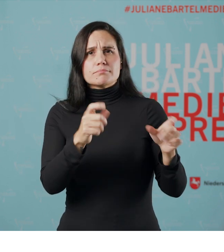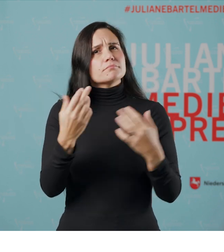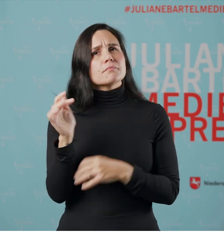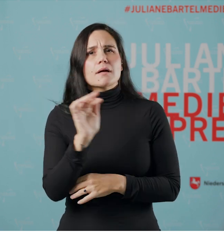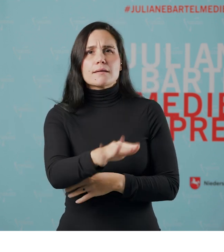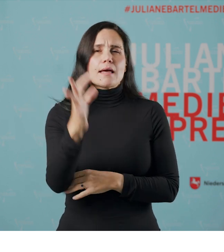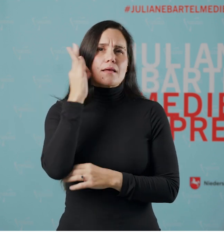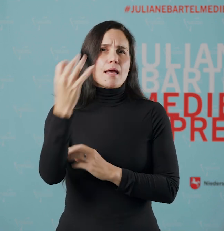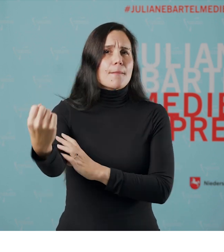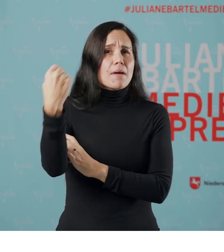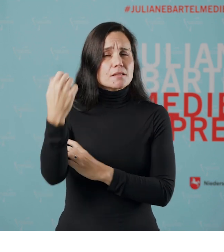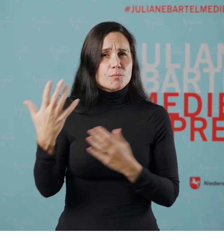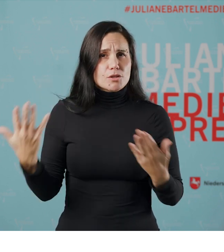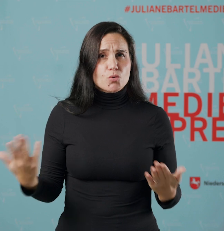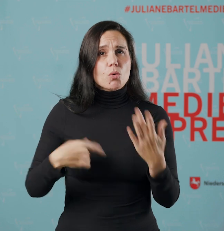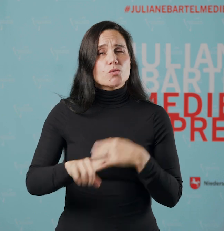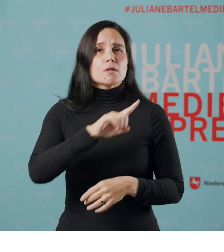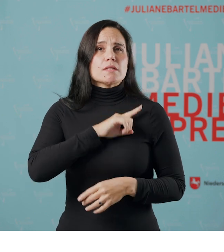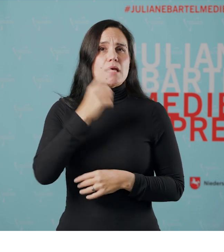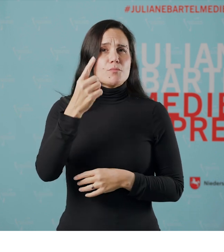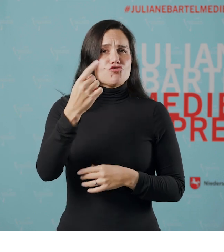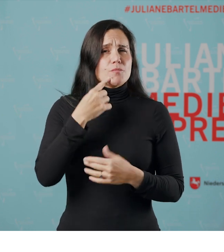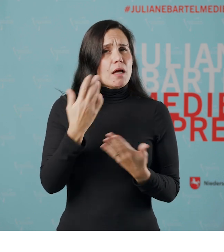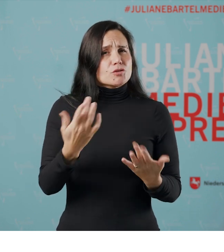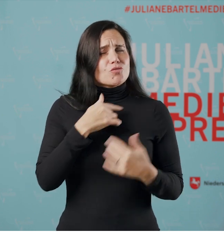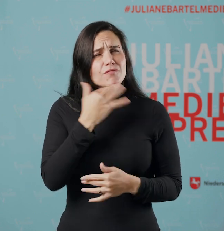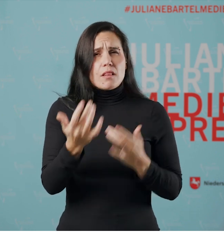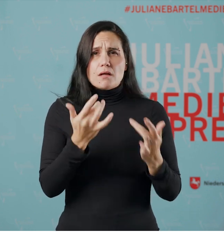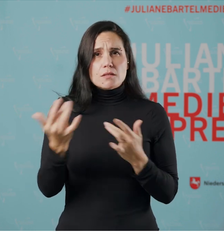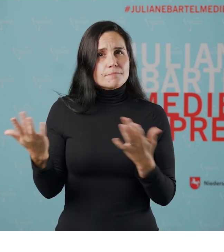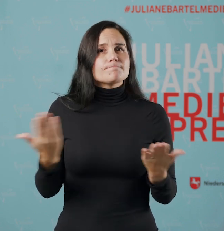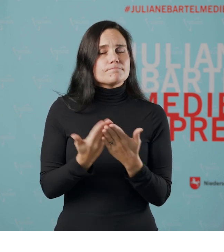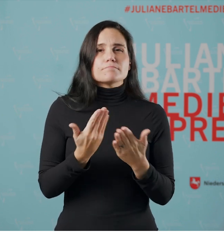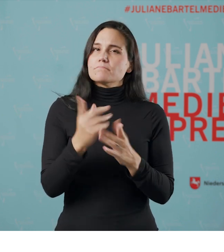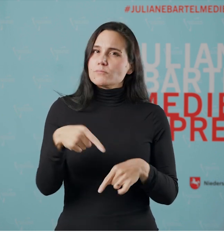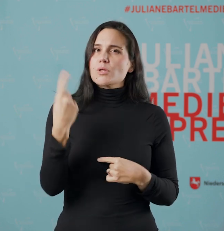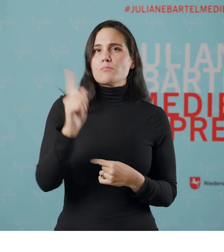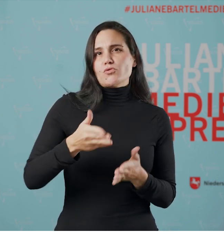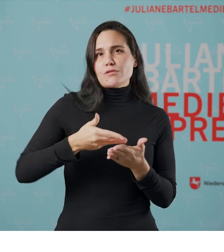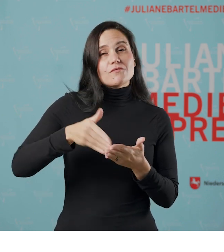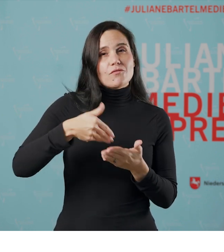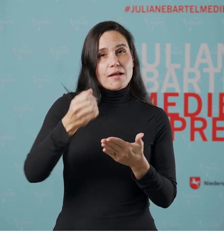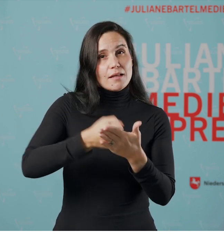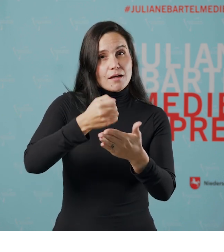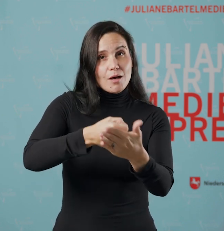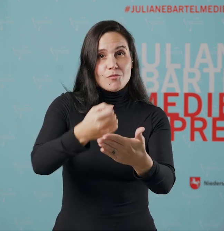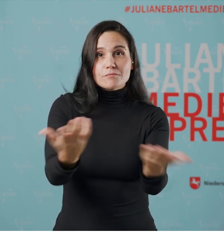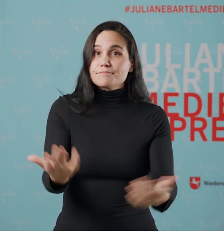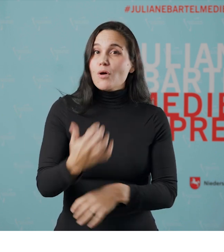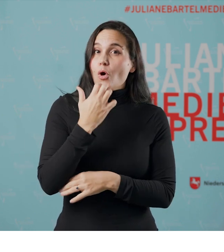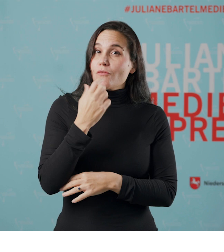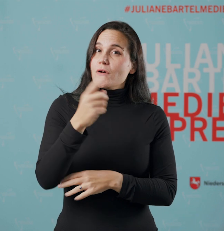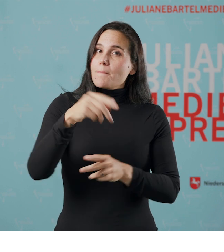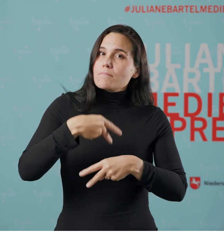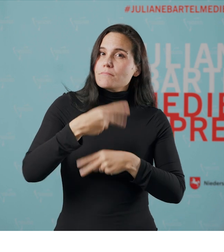gibt, gegen Emanzipation und gegen die Selbstbestimmtheit der Frau. Und insofern ist da wirklich noch viel zu tun